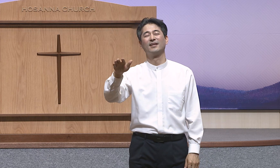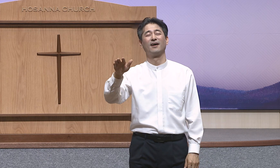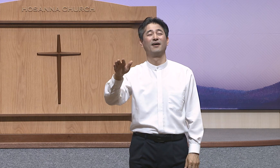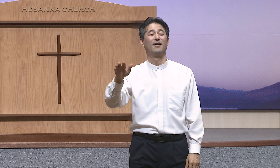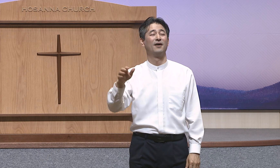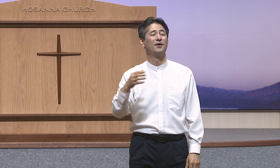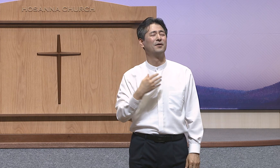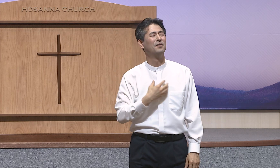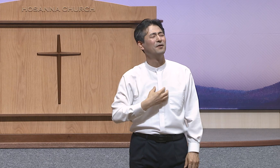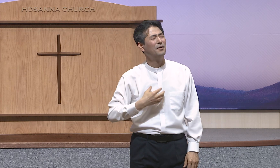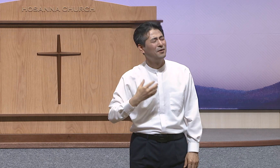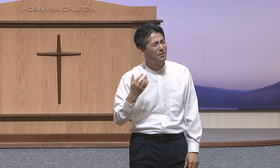갑니다.